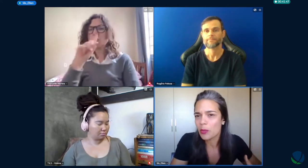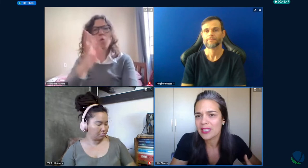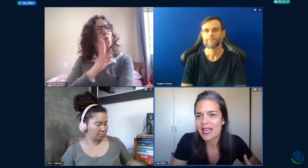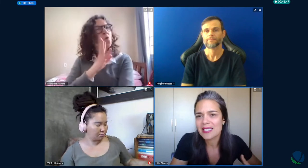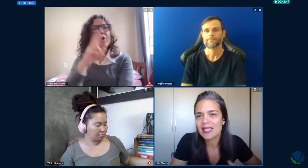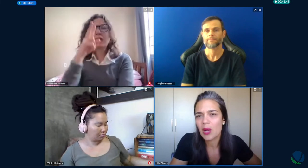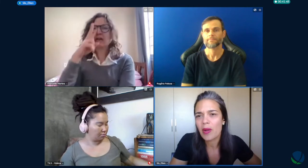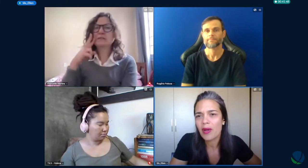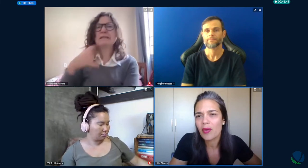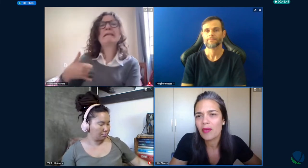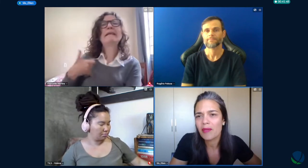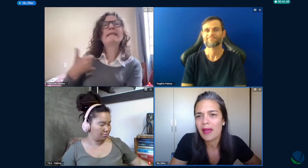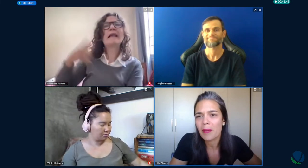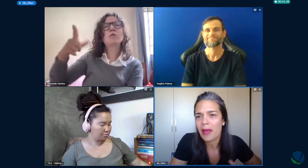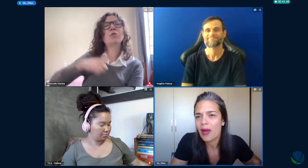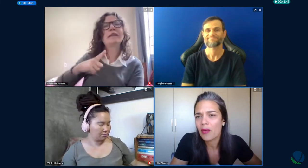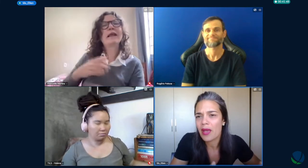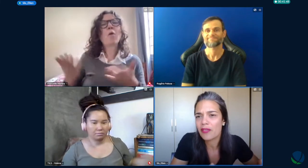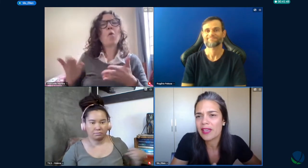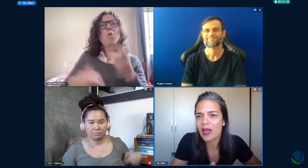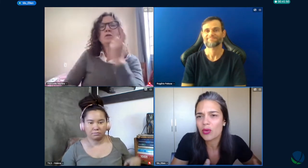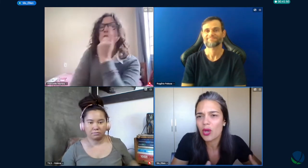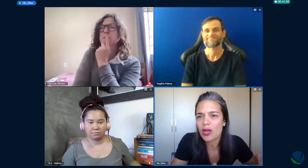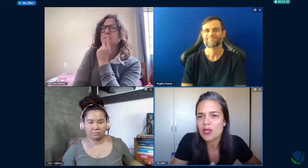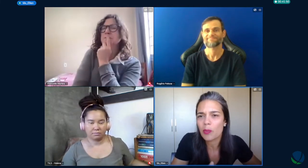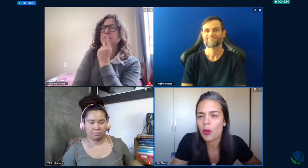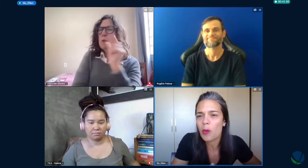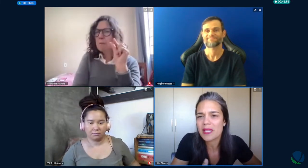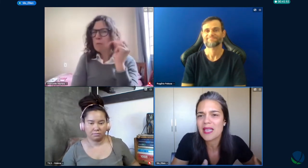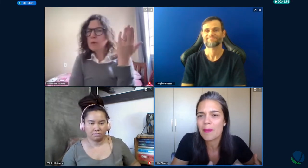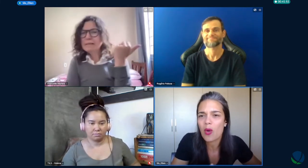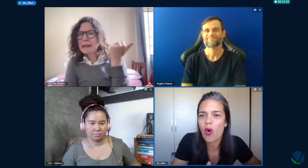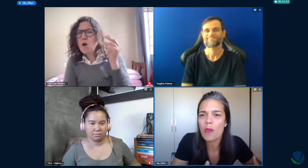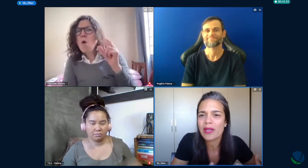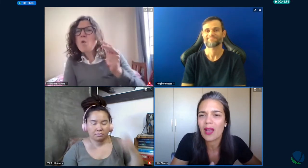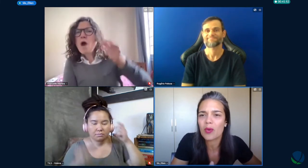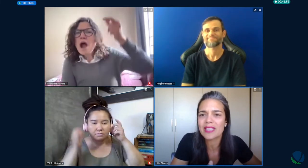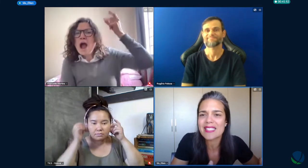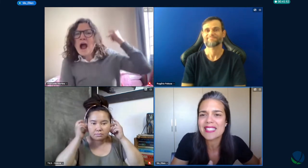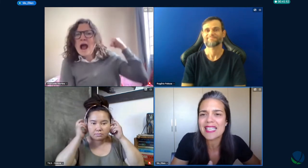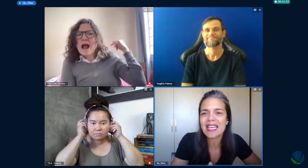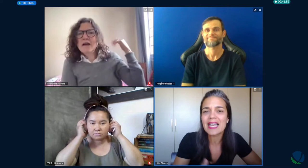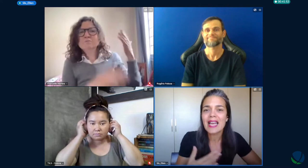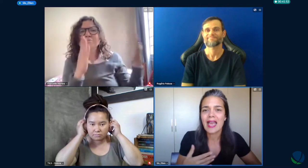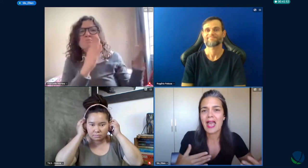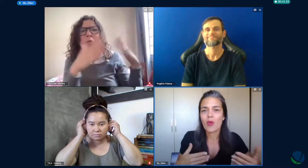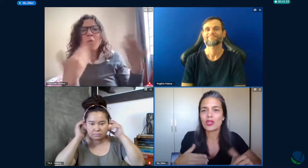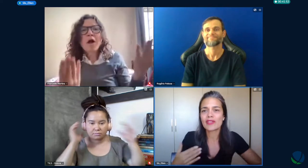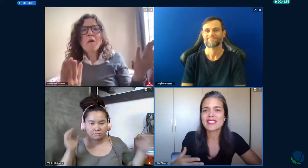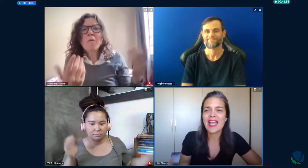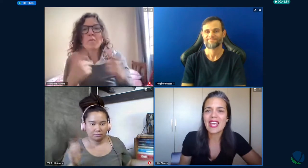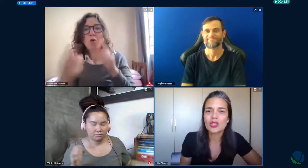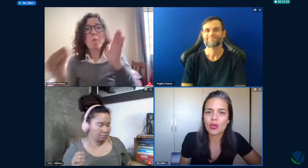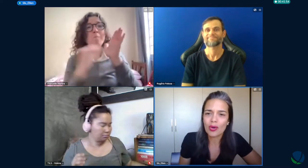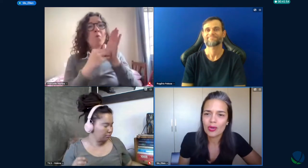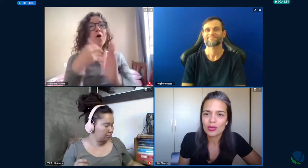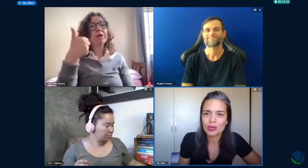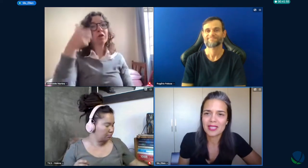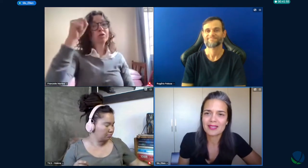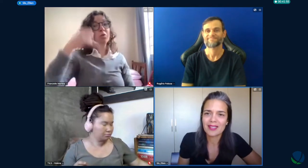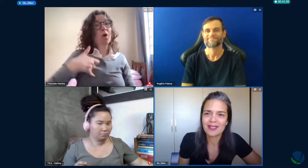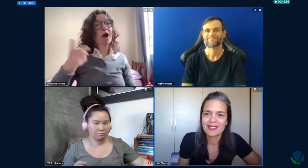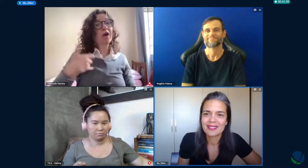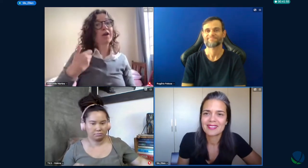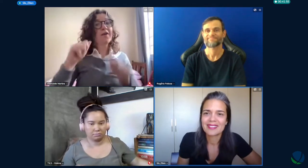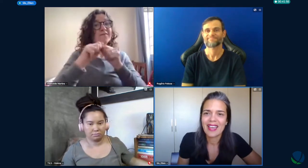algum tempo atrás. Então, eu fiquei curiosa um pouco para saber como que acontecia quando você entrou